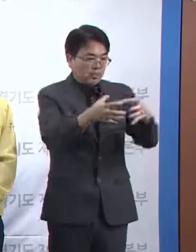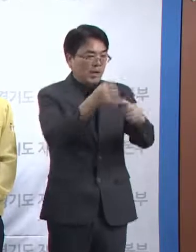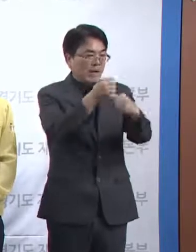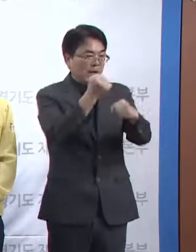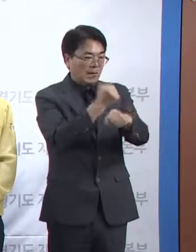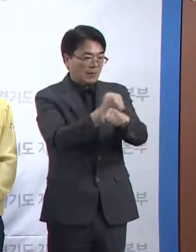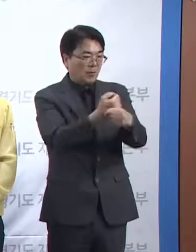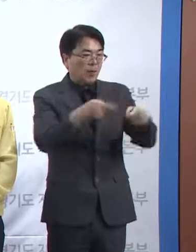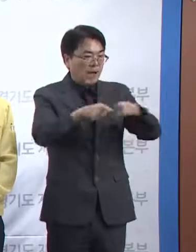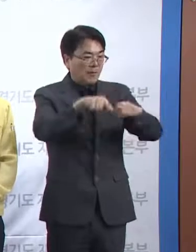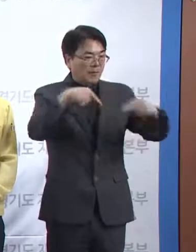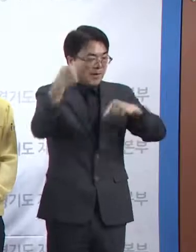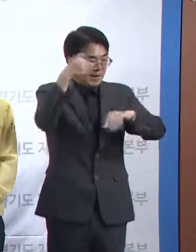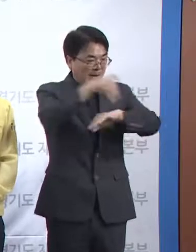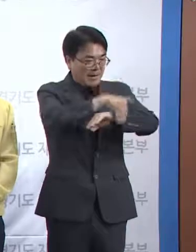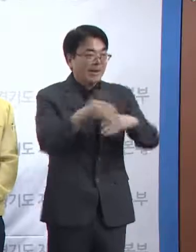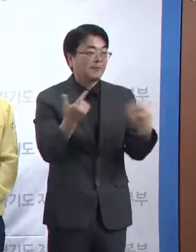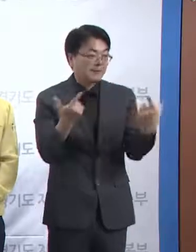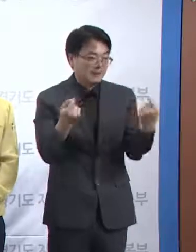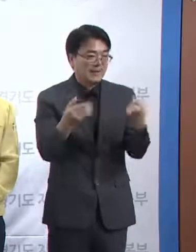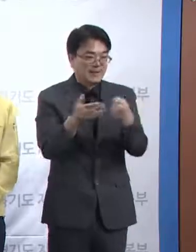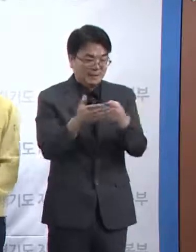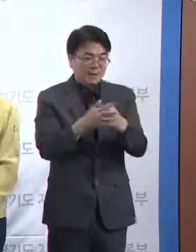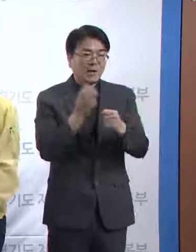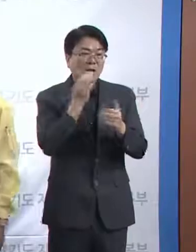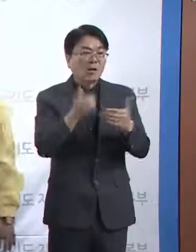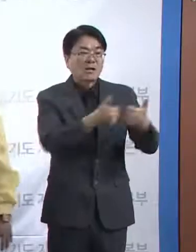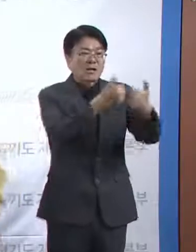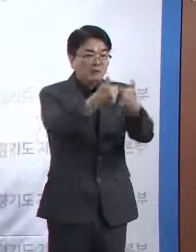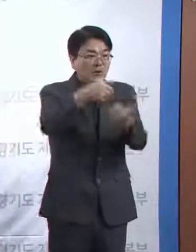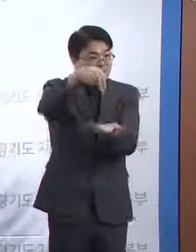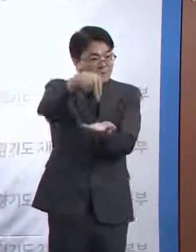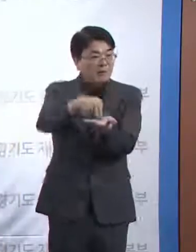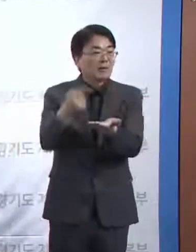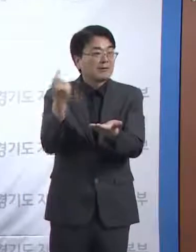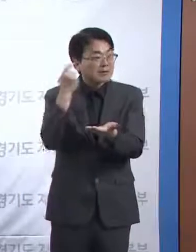이 두 분 말씀을 간단하게 듣는 것으로 하겠습니다.